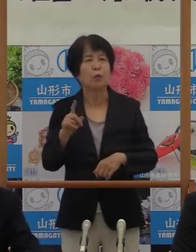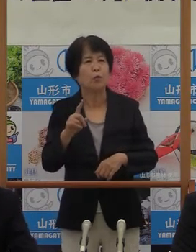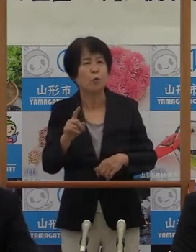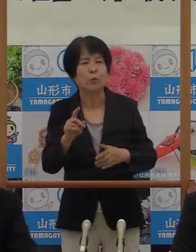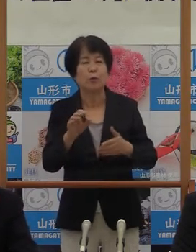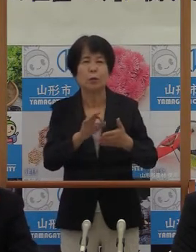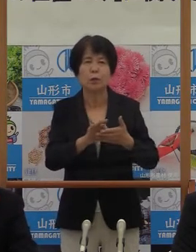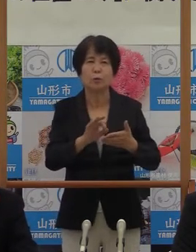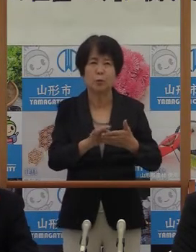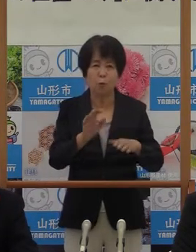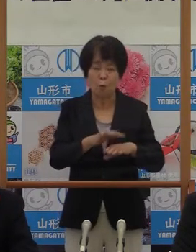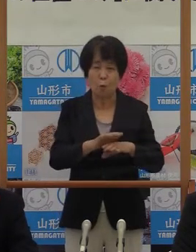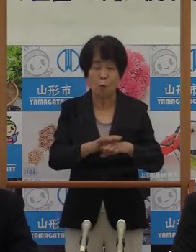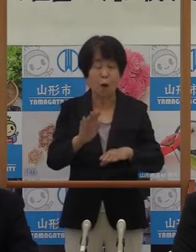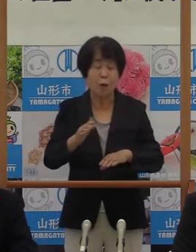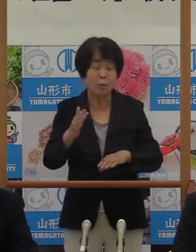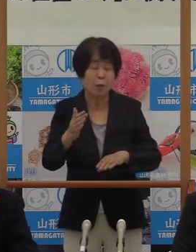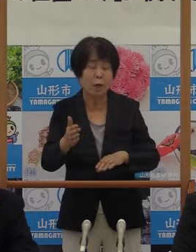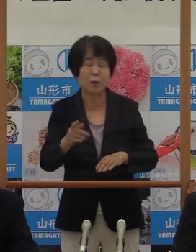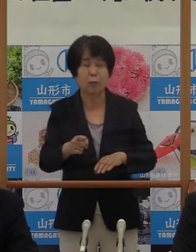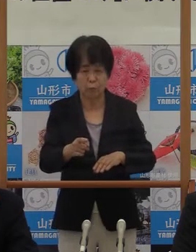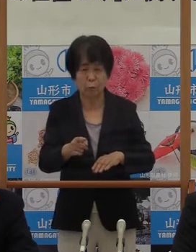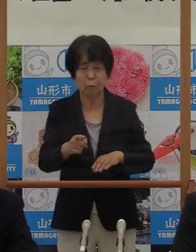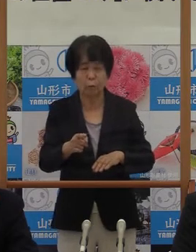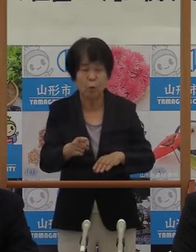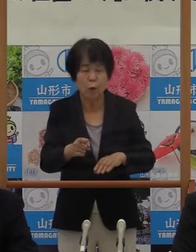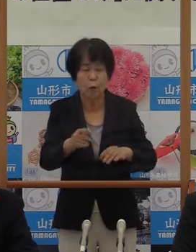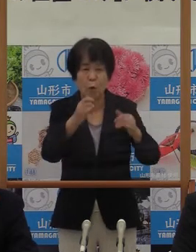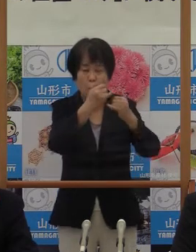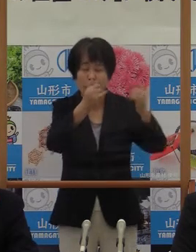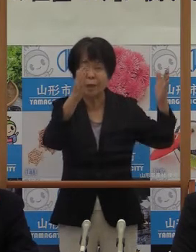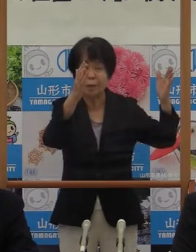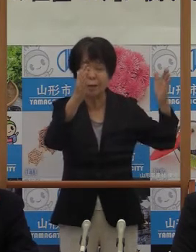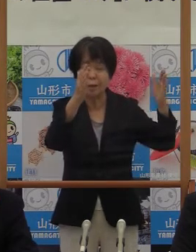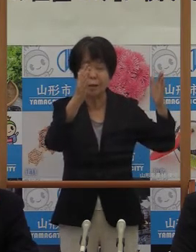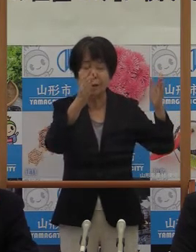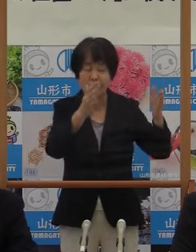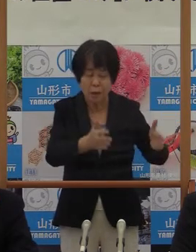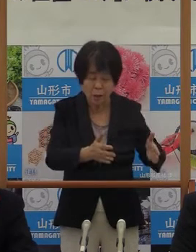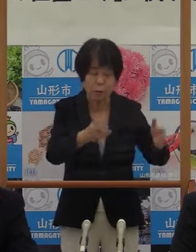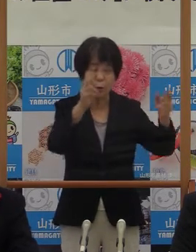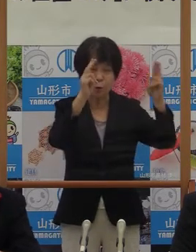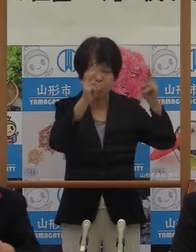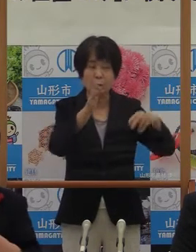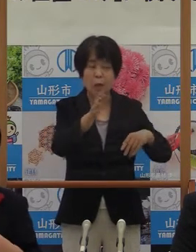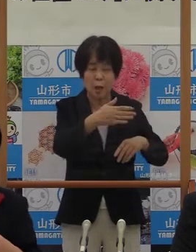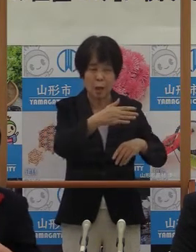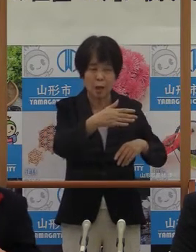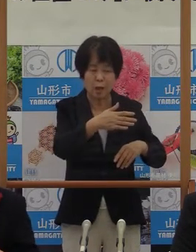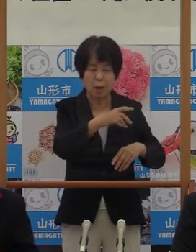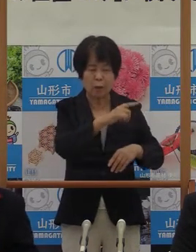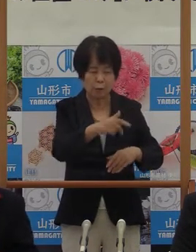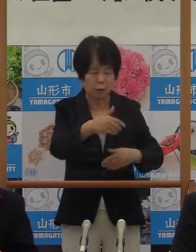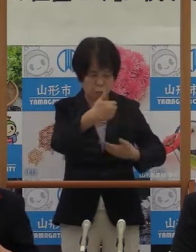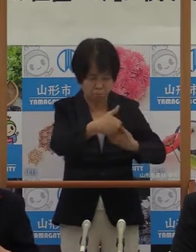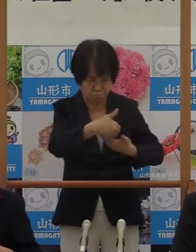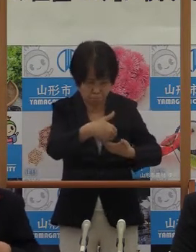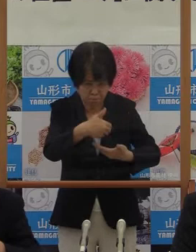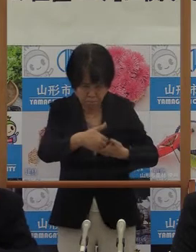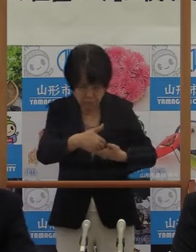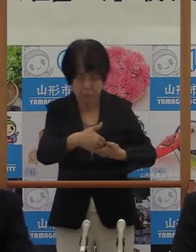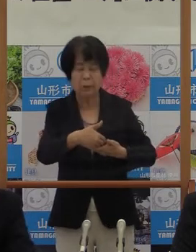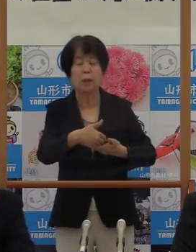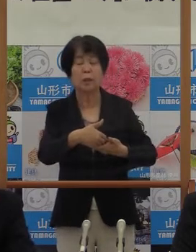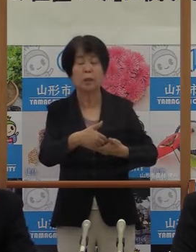ということをですね、民間事業者から広く話を聞いた上で、そんな中で行政としてのそう